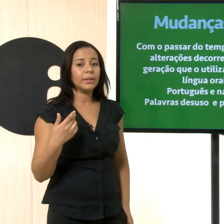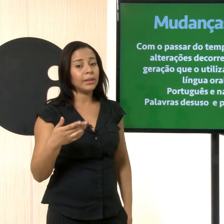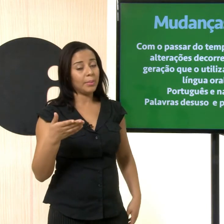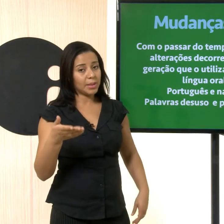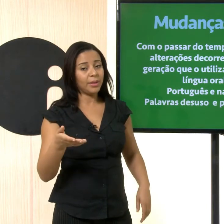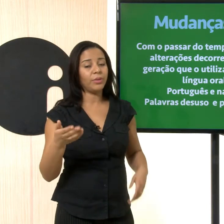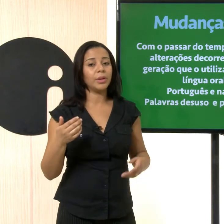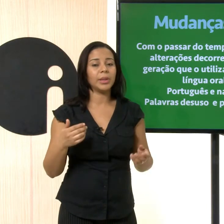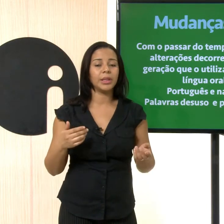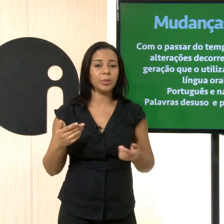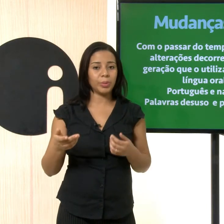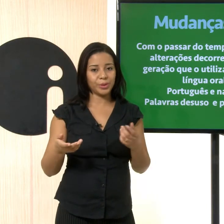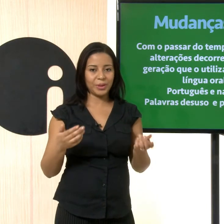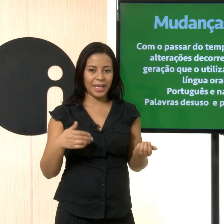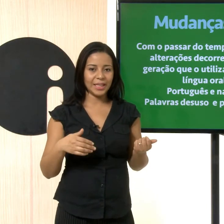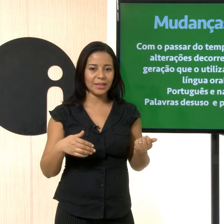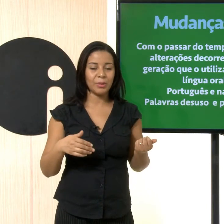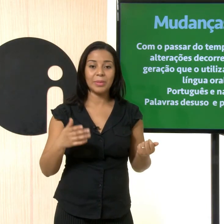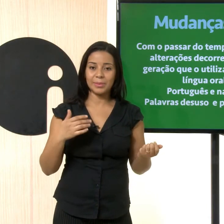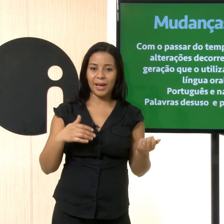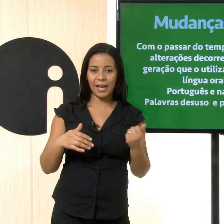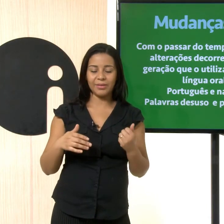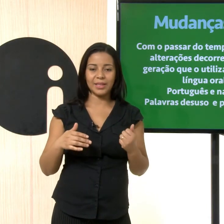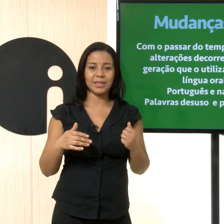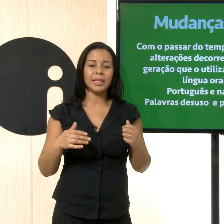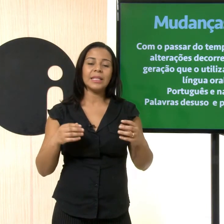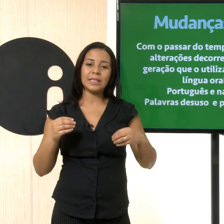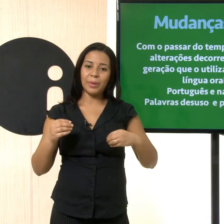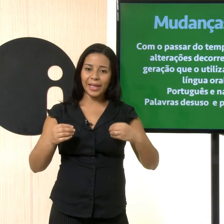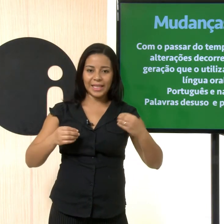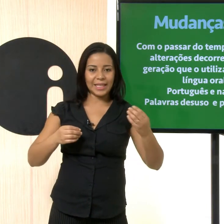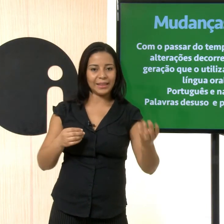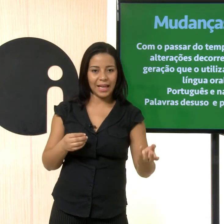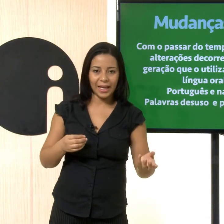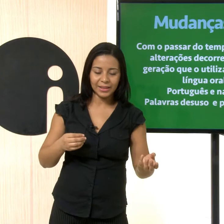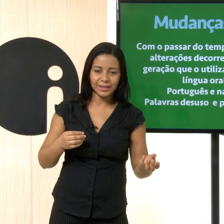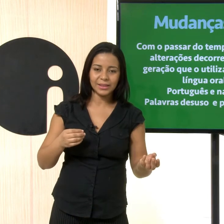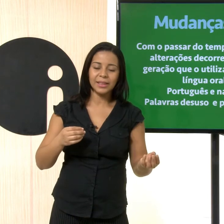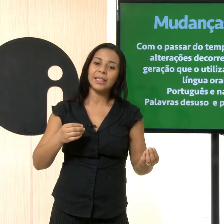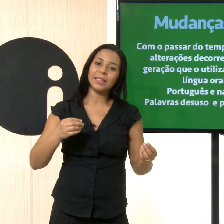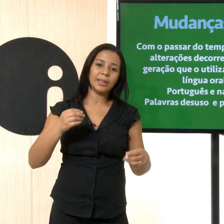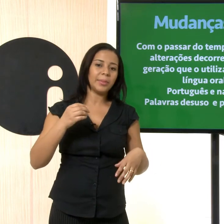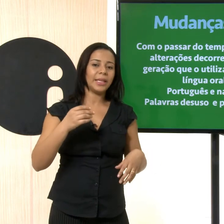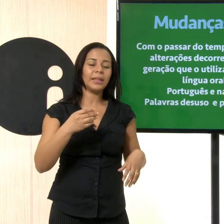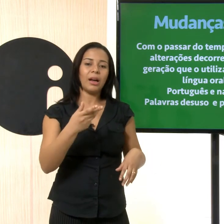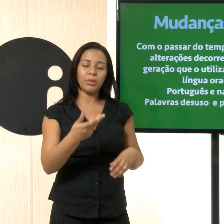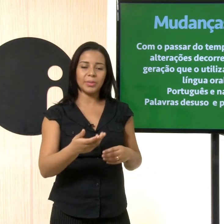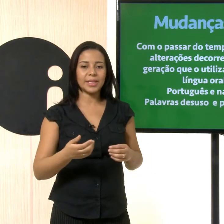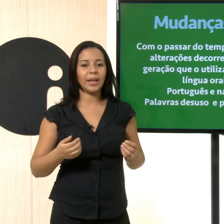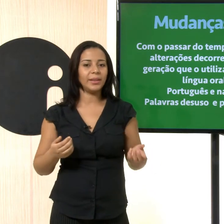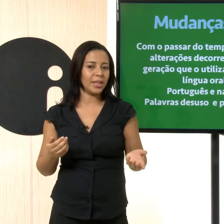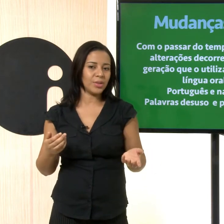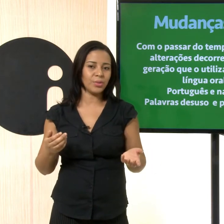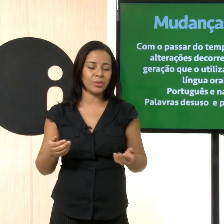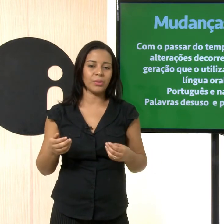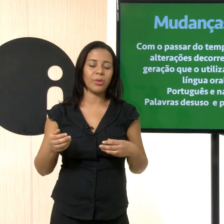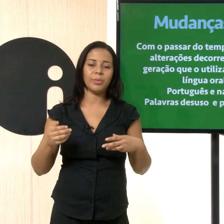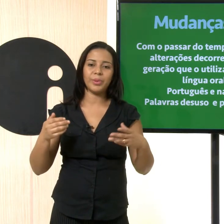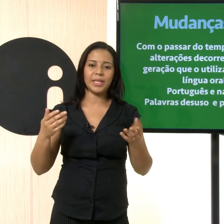da mesma forma que no português, algumas palavras são acrescentadas e também algumas caem em desuso, como por